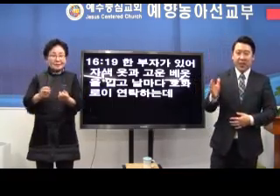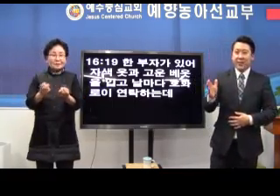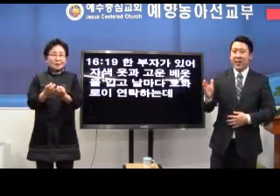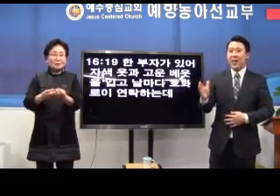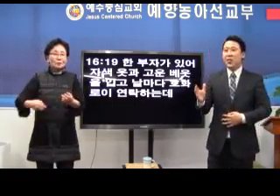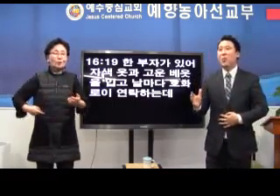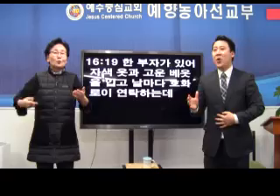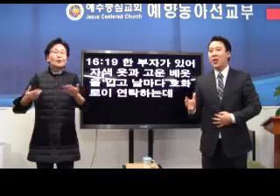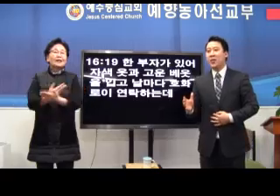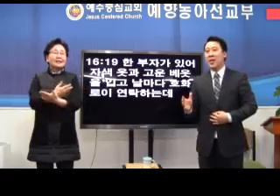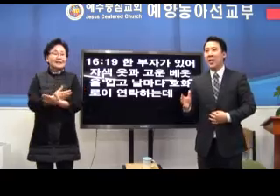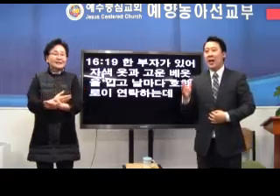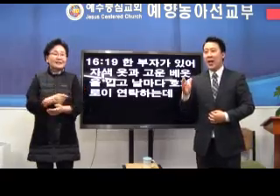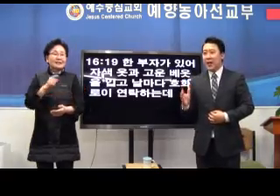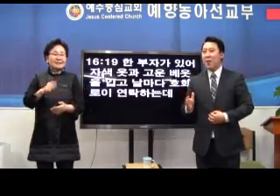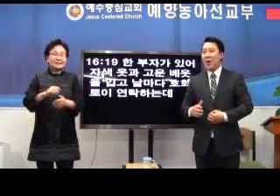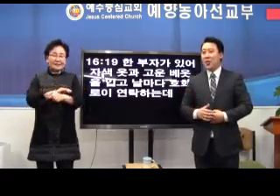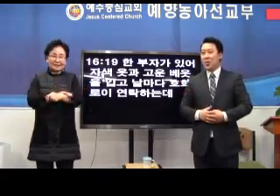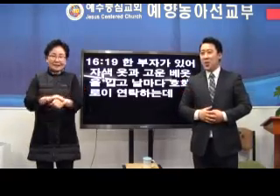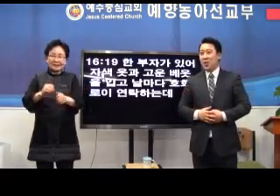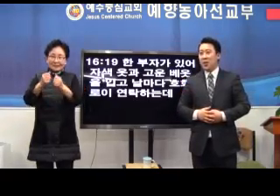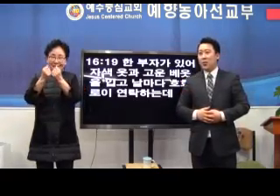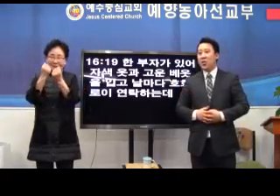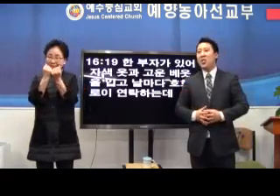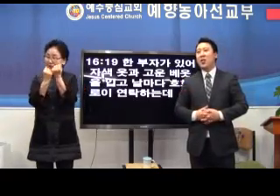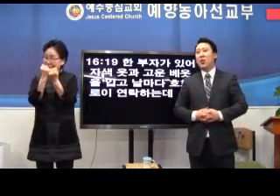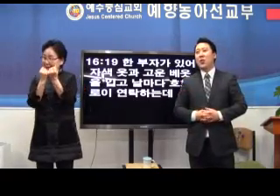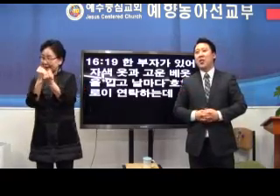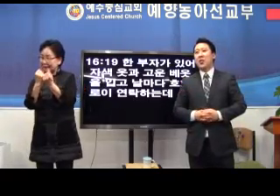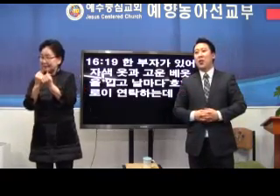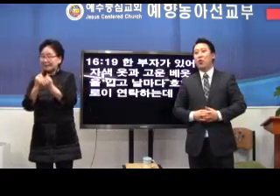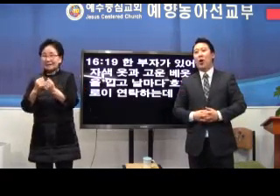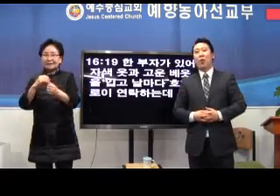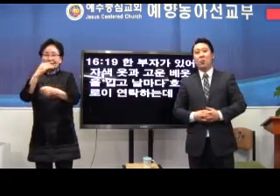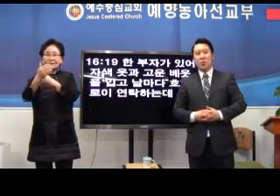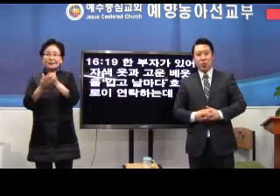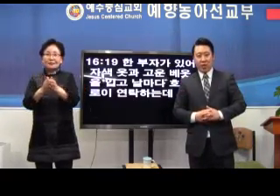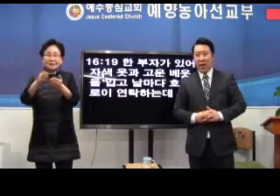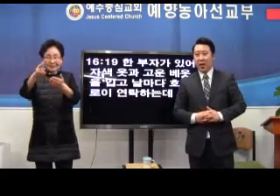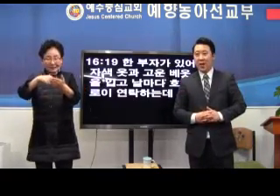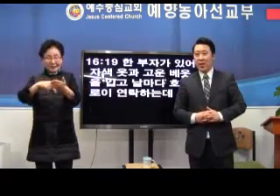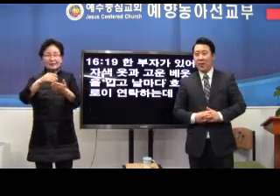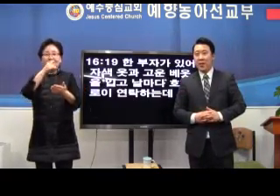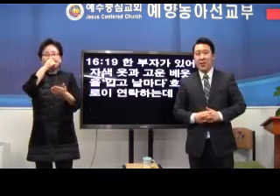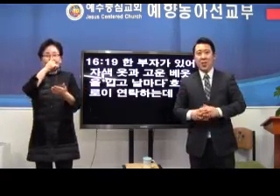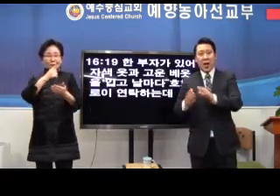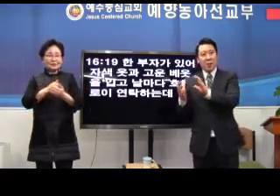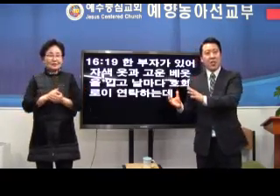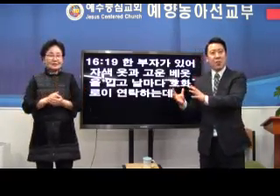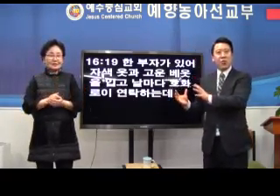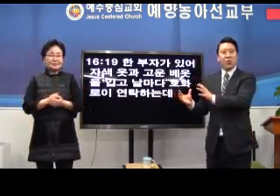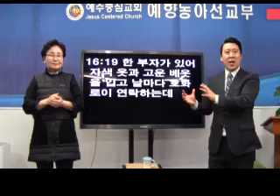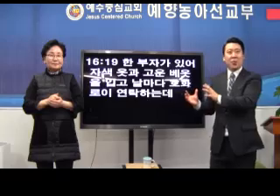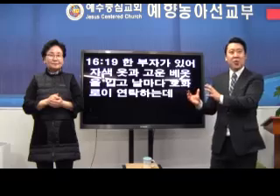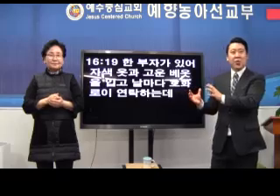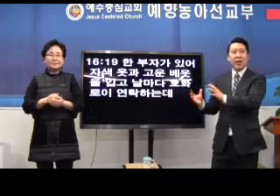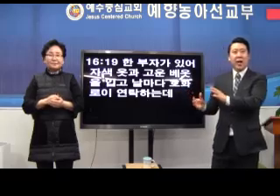그걸 잘 설명하는 하나님의 말씀이 우리 신약 성경에 있어요. 누가복음 16장 잘 말씀해 주는 장면이 있어요.